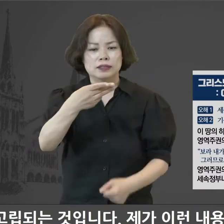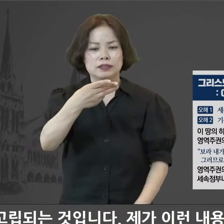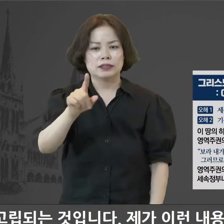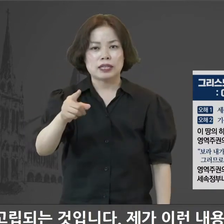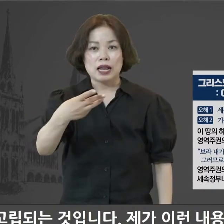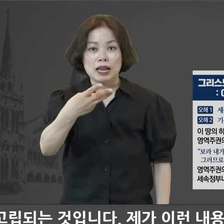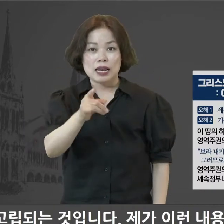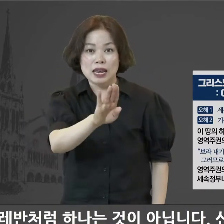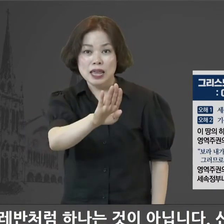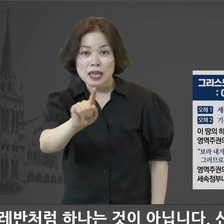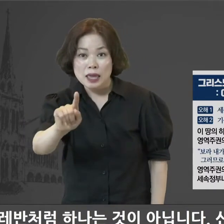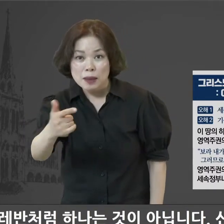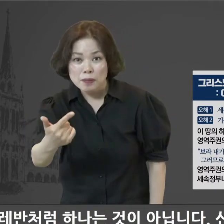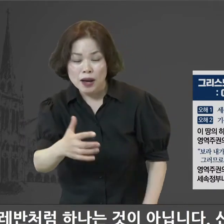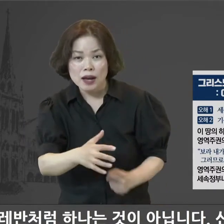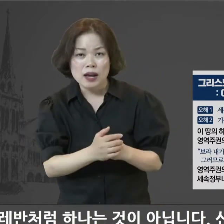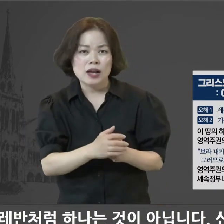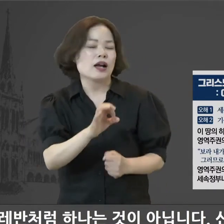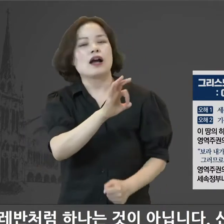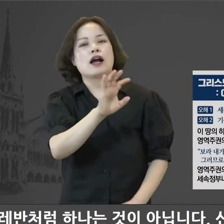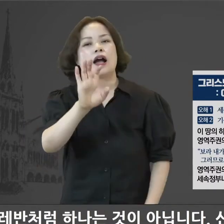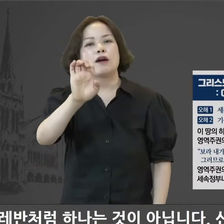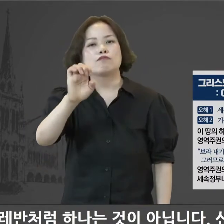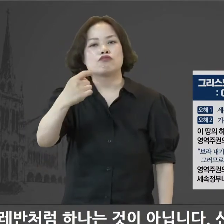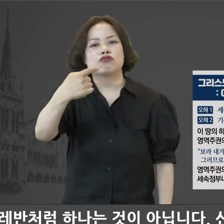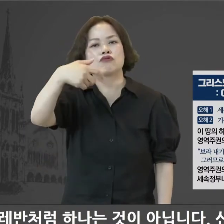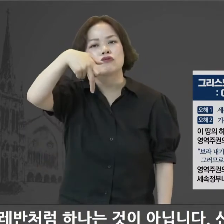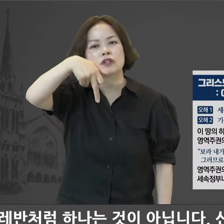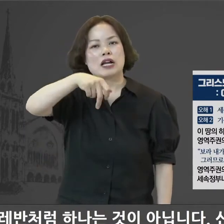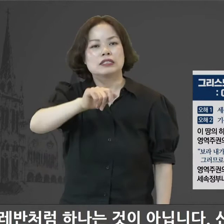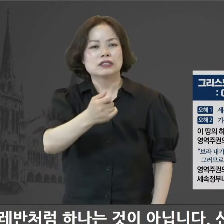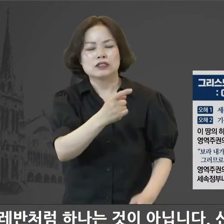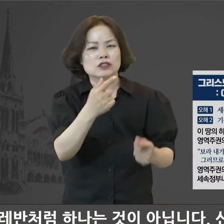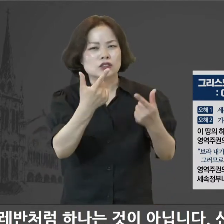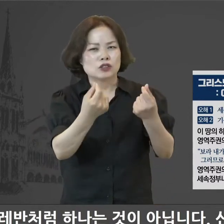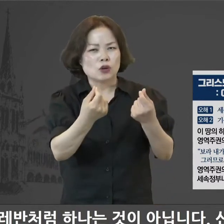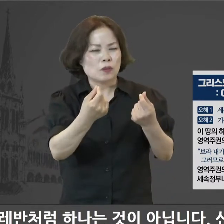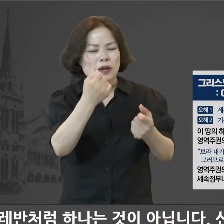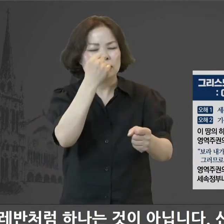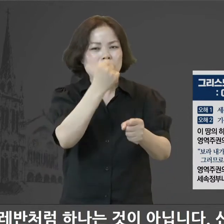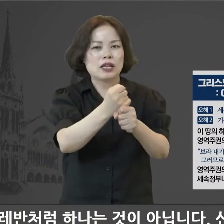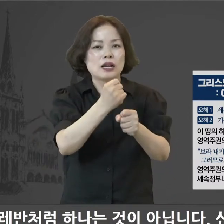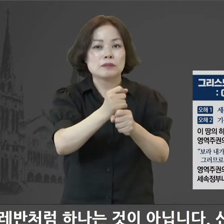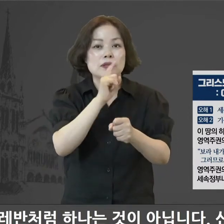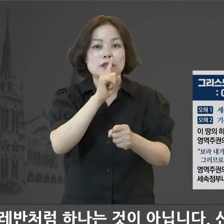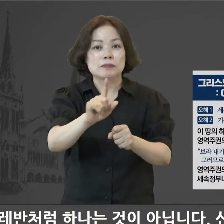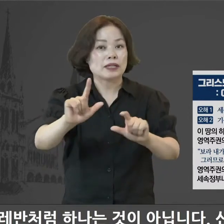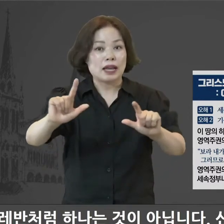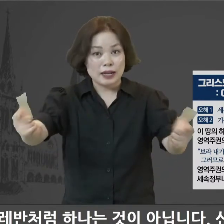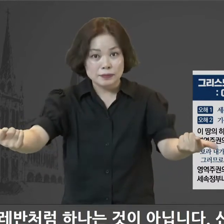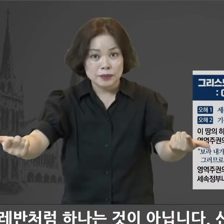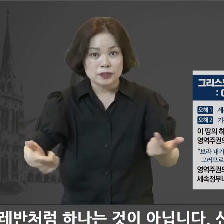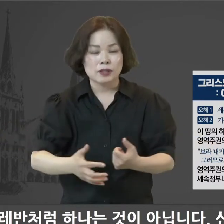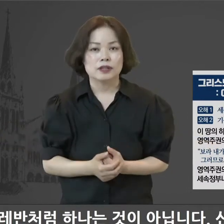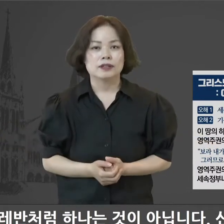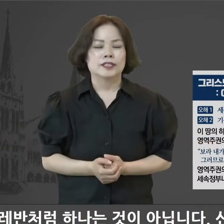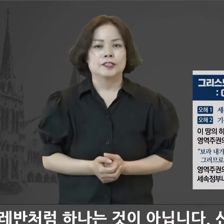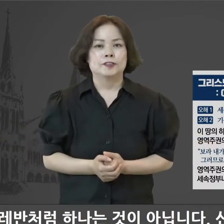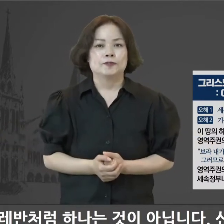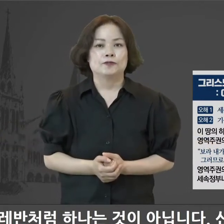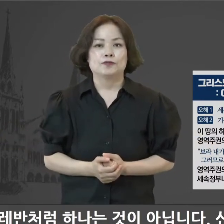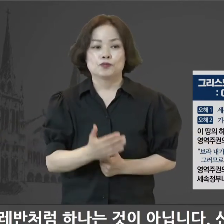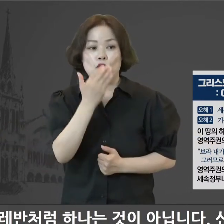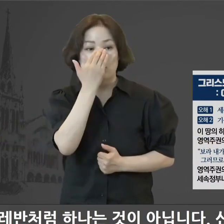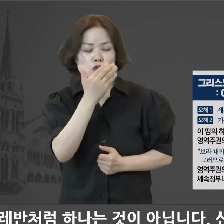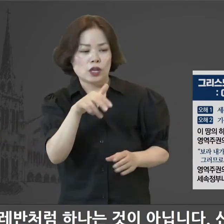집권한 아프가니스탄처럼 대한민국을 바꿉시다, 그런 얘기 절대 아닙니다. 그리고 그